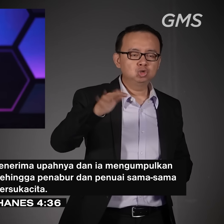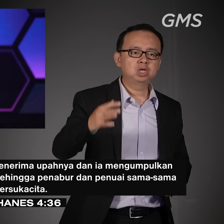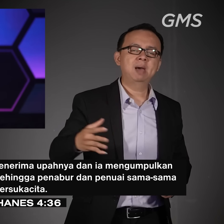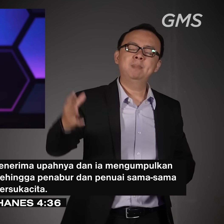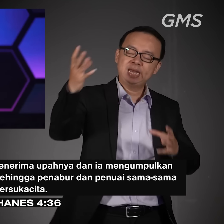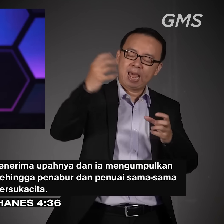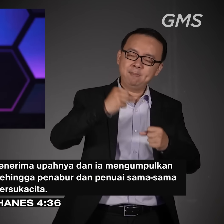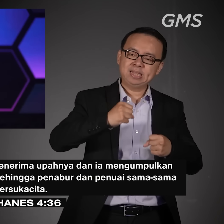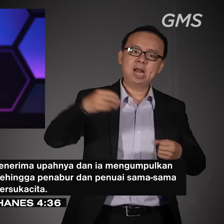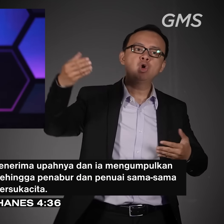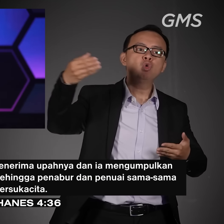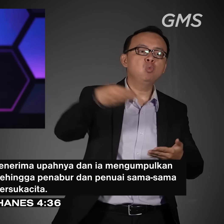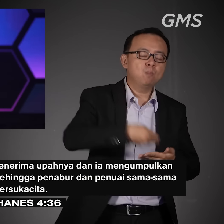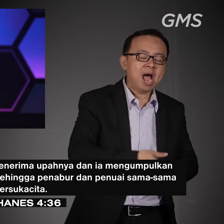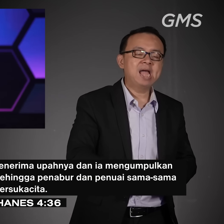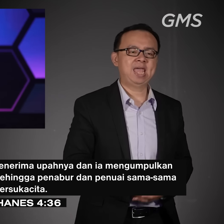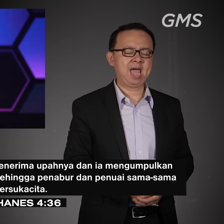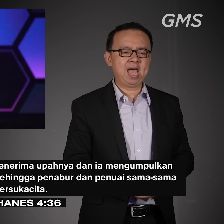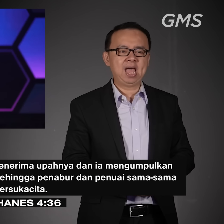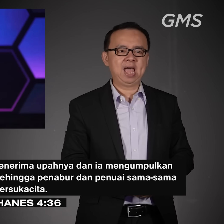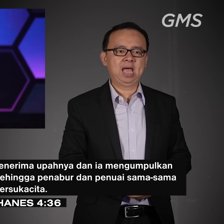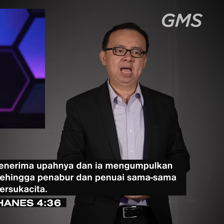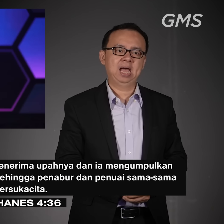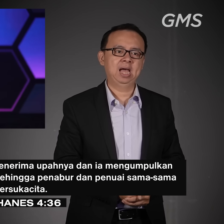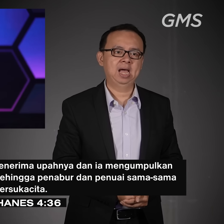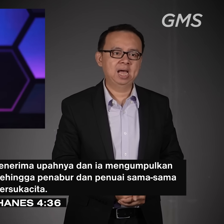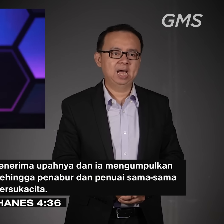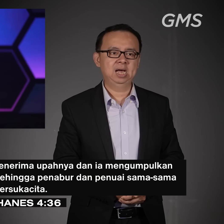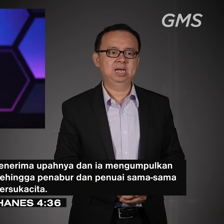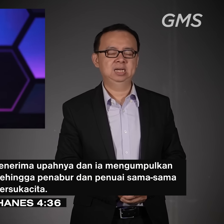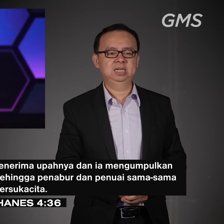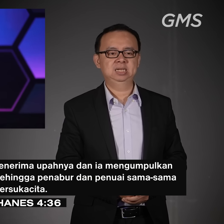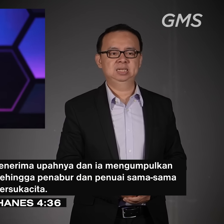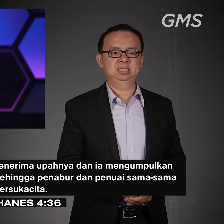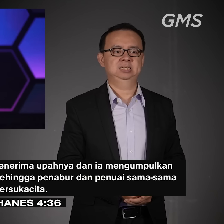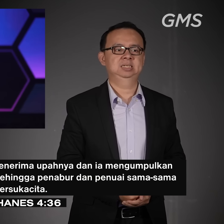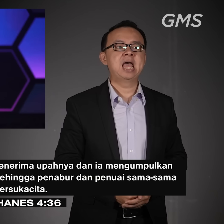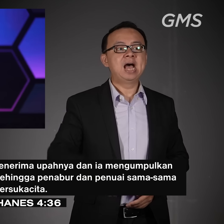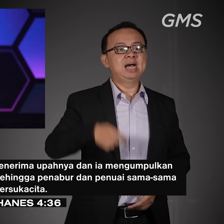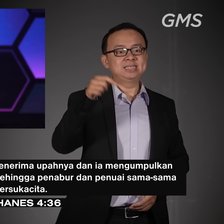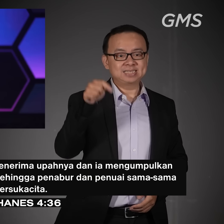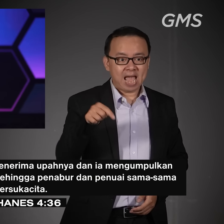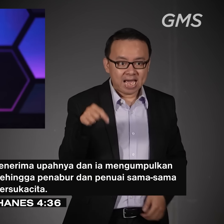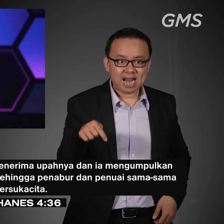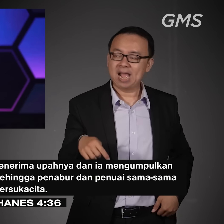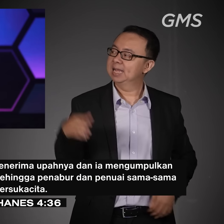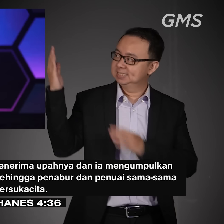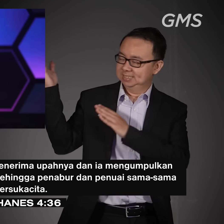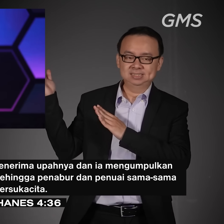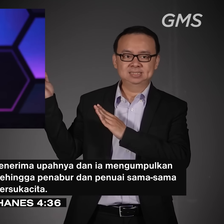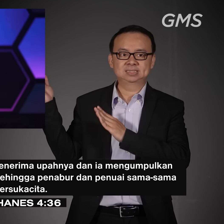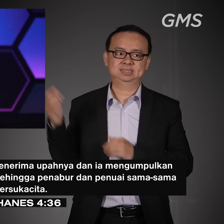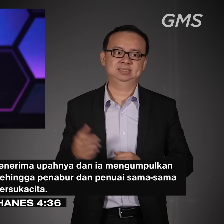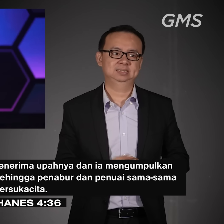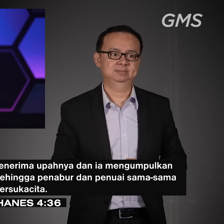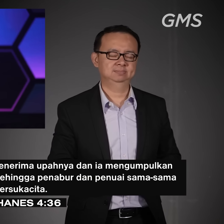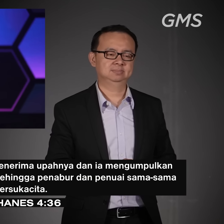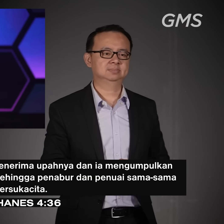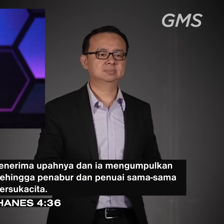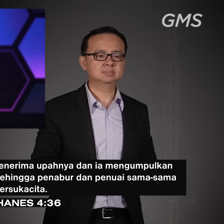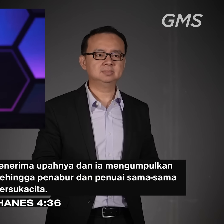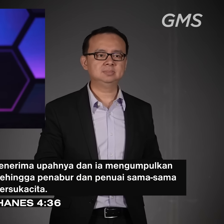buah untuk hidup yang kekal. Sehingga penabur dan penuai now, sekarang juga sama-sama bersuka cita. Kata sekarang juga di